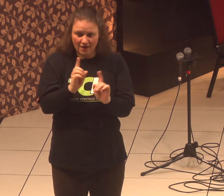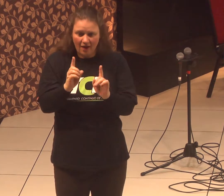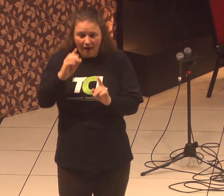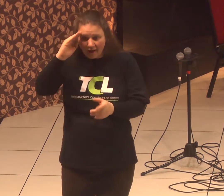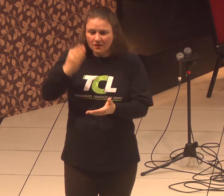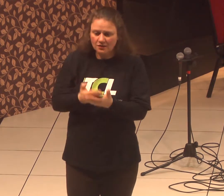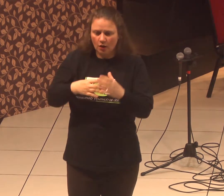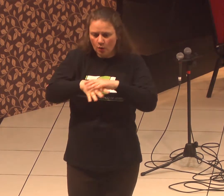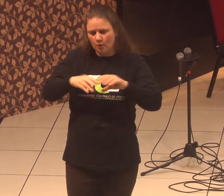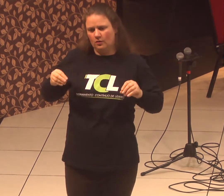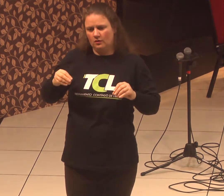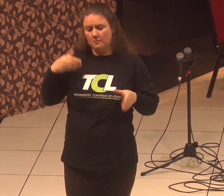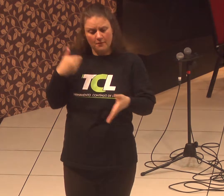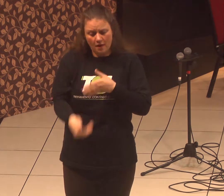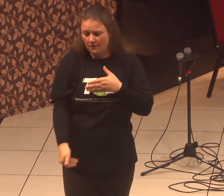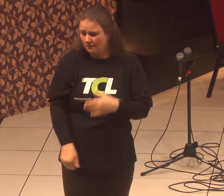cura.